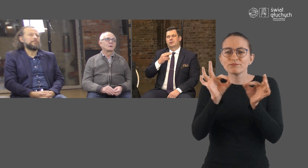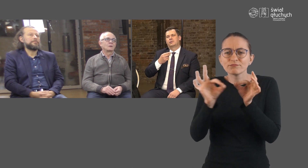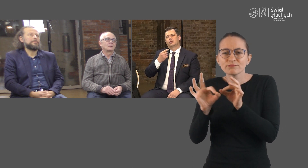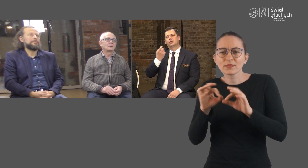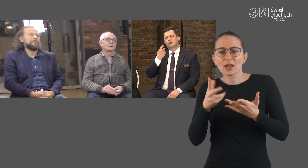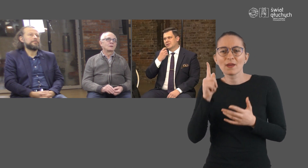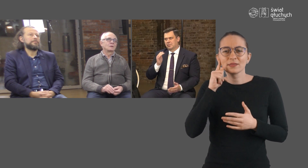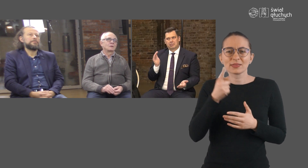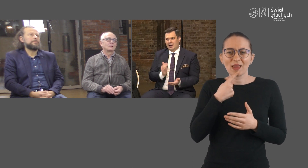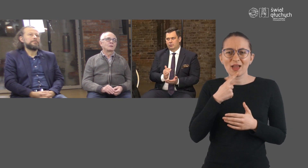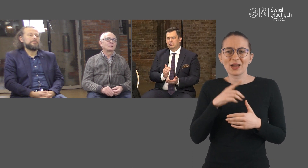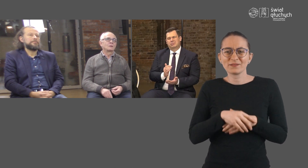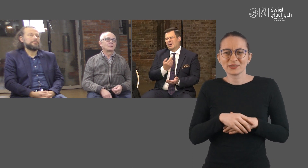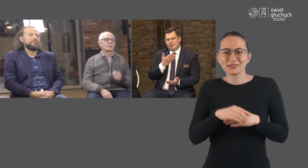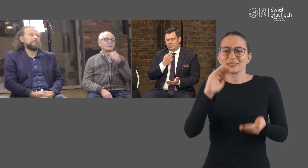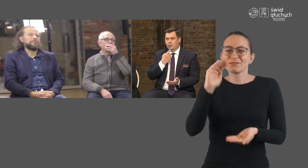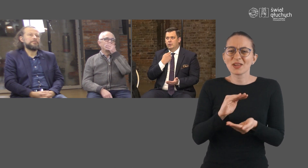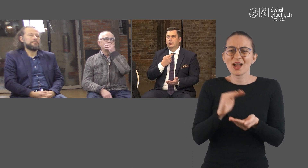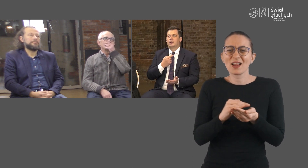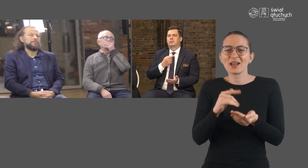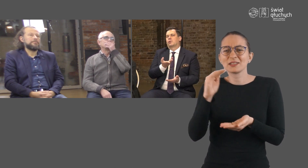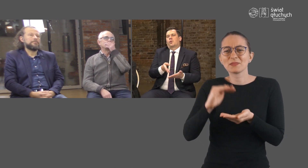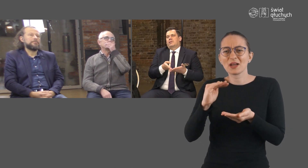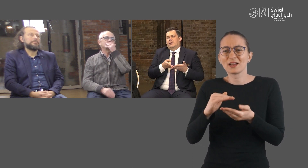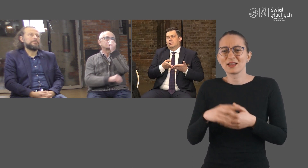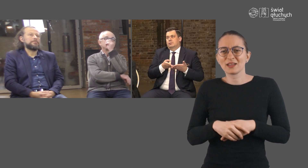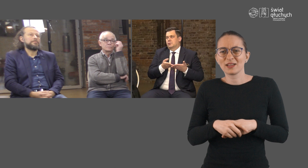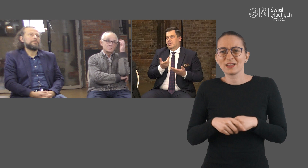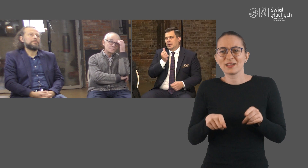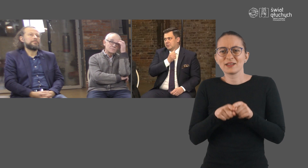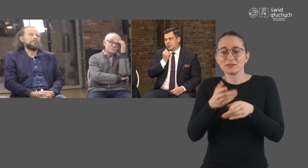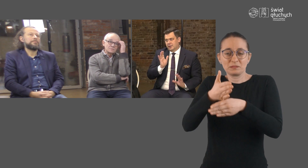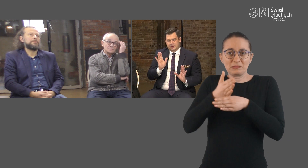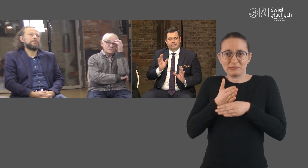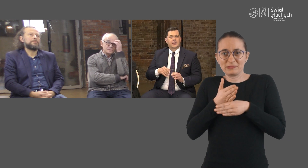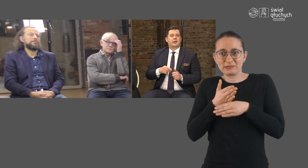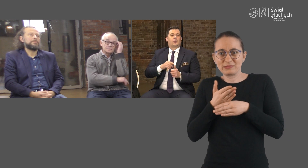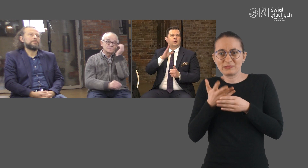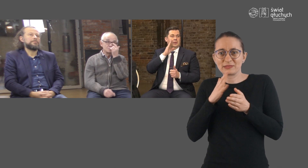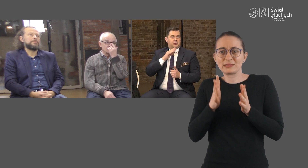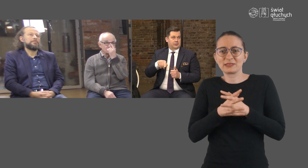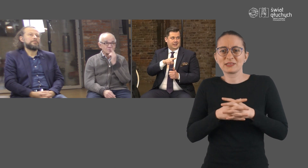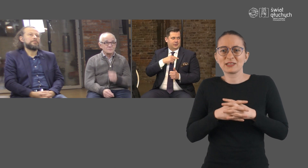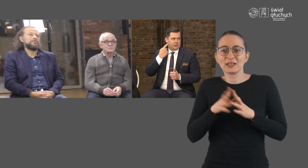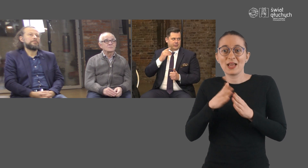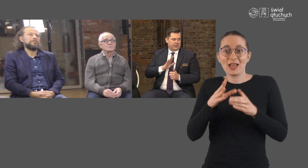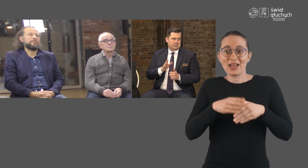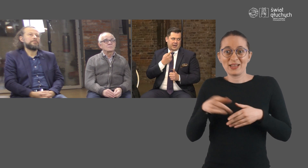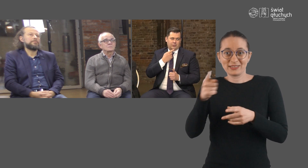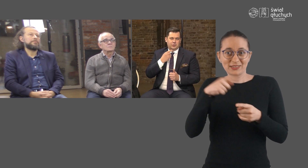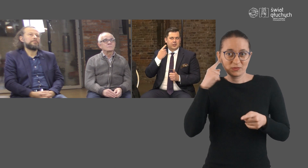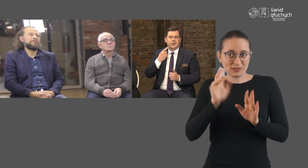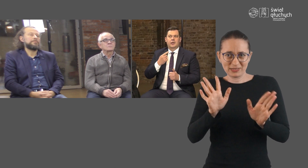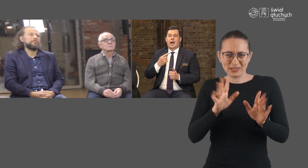głuchych, usłyszących mało, bardzo mało, może ukrywają, może mają tajemnicę, nie wiem. U słabosłyszących nie słyszałem